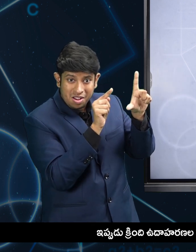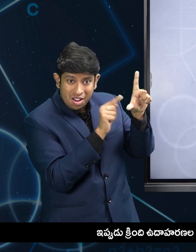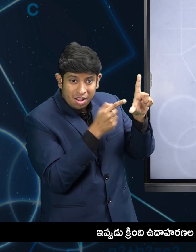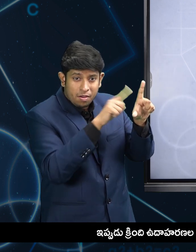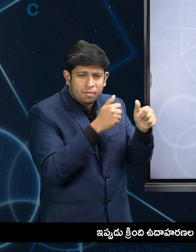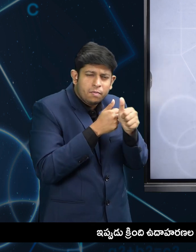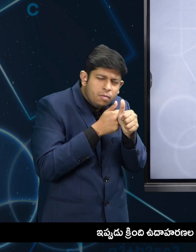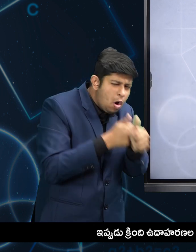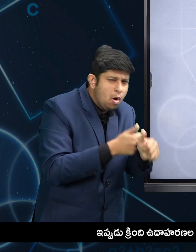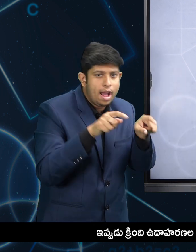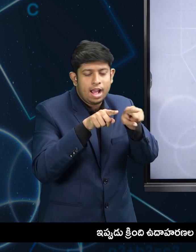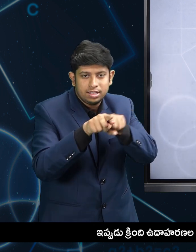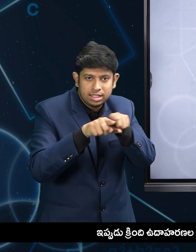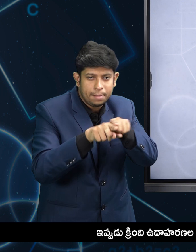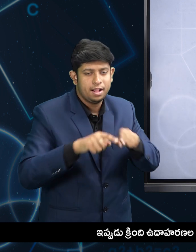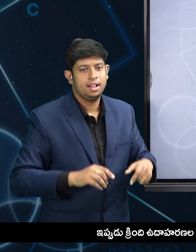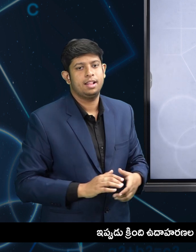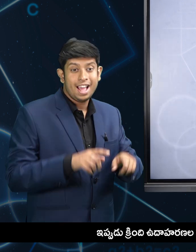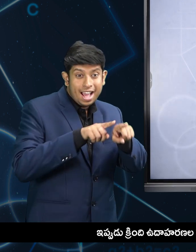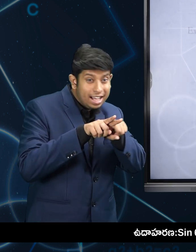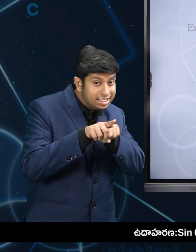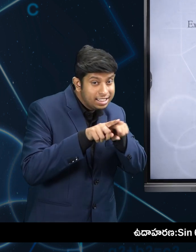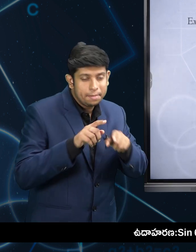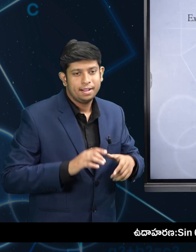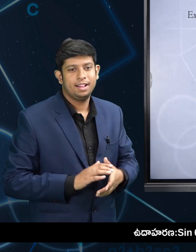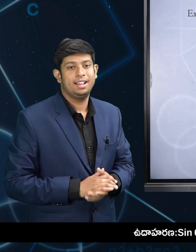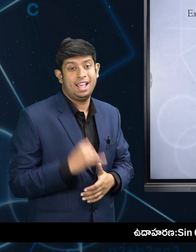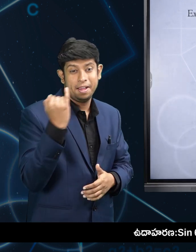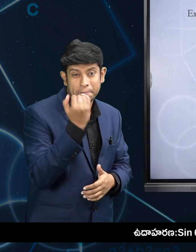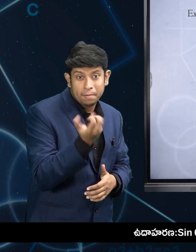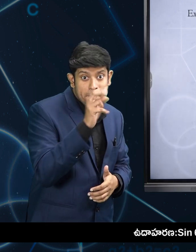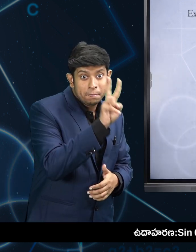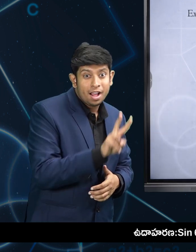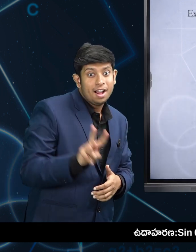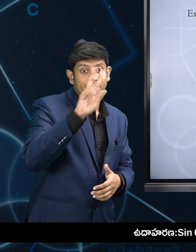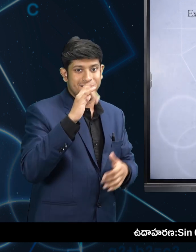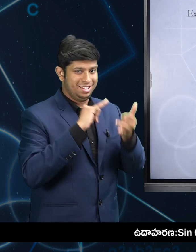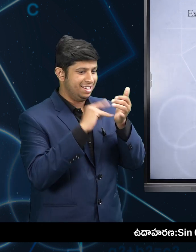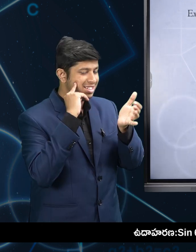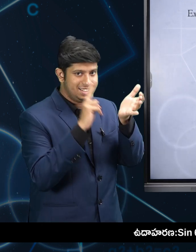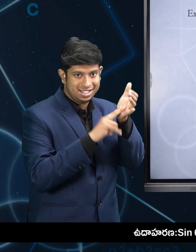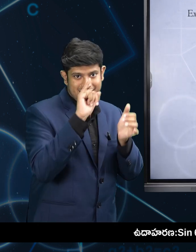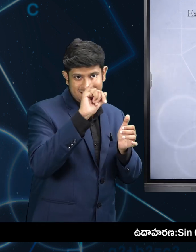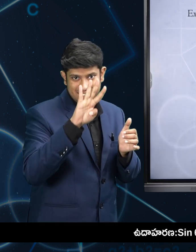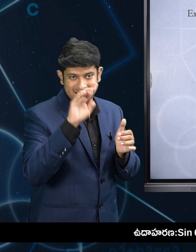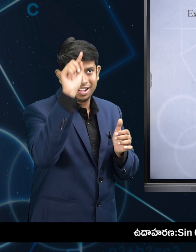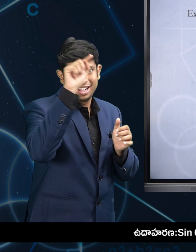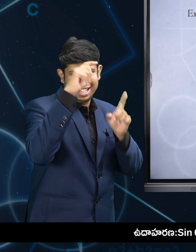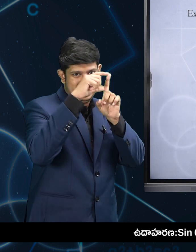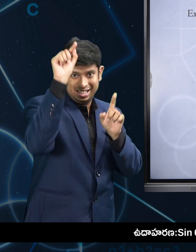గణనను అర్థం చేసుకుందాం. ఉదాహరణ: సైన్ 64 డిగ్రీలు 34